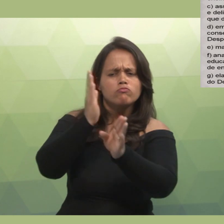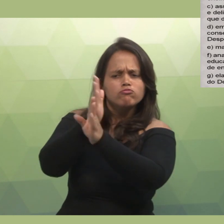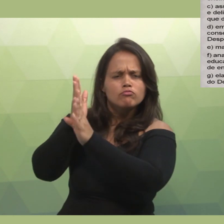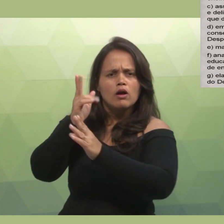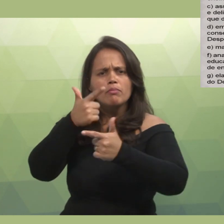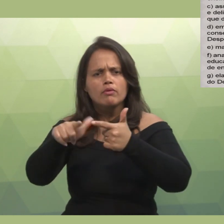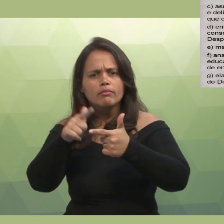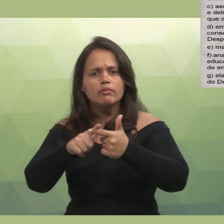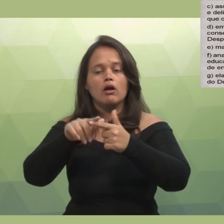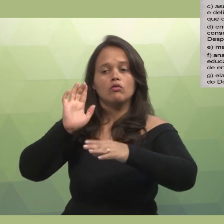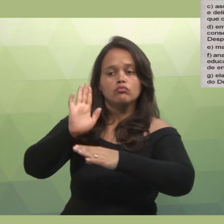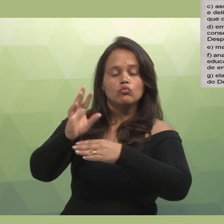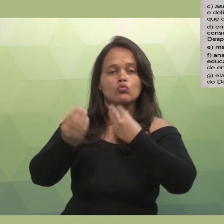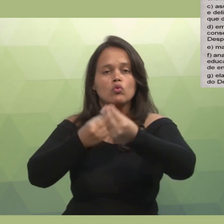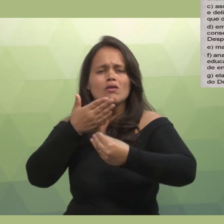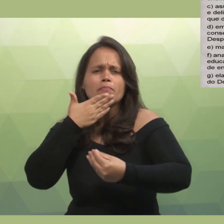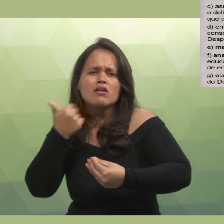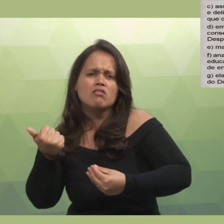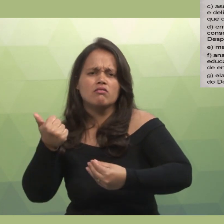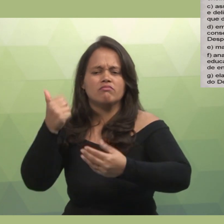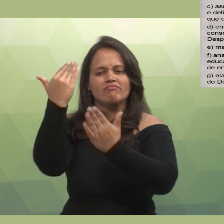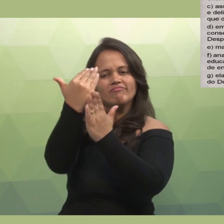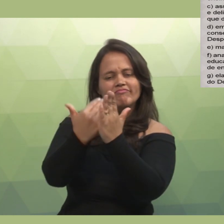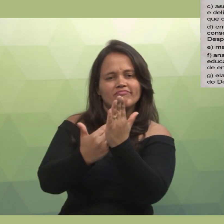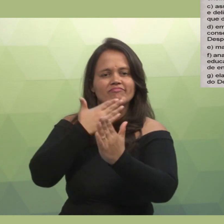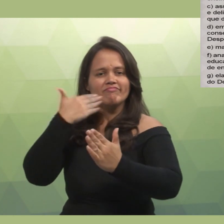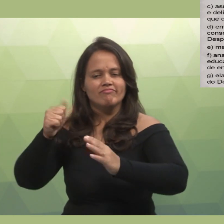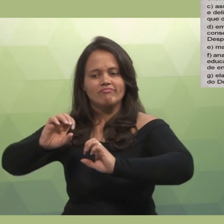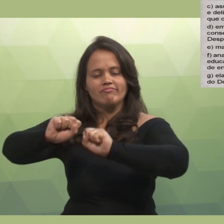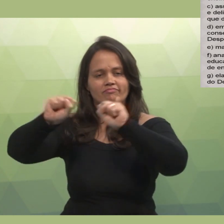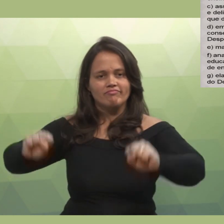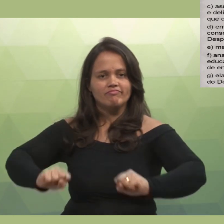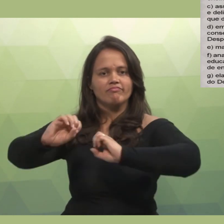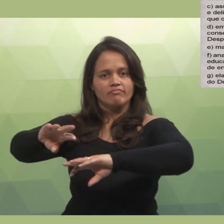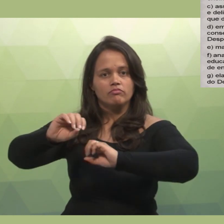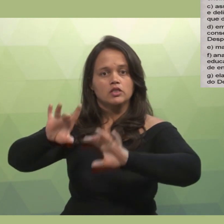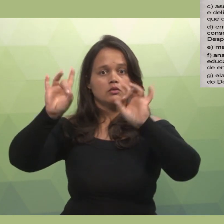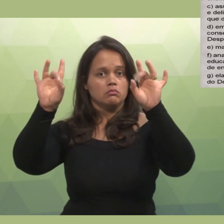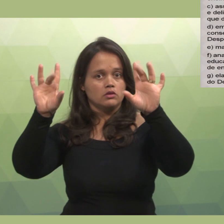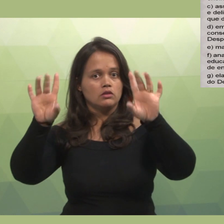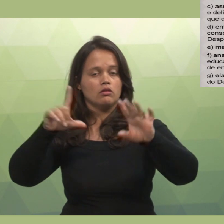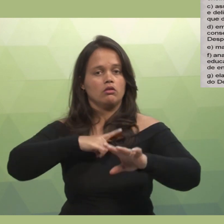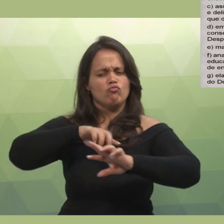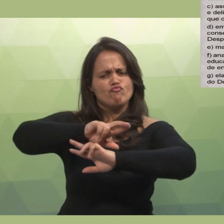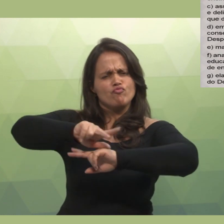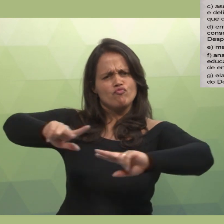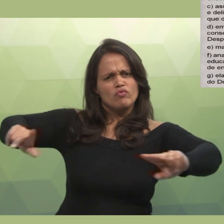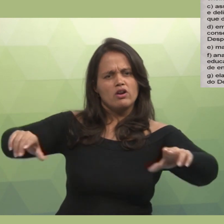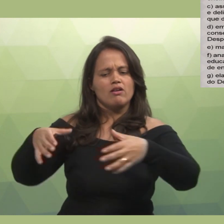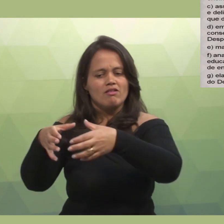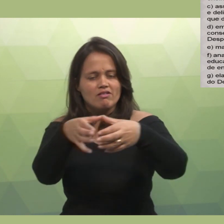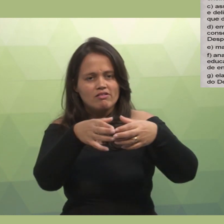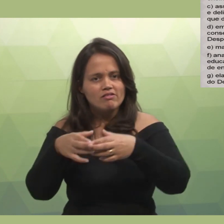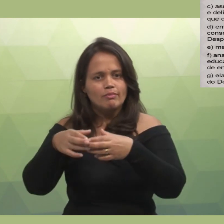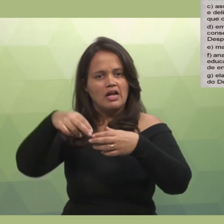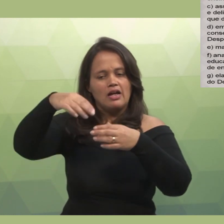ensino, especialmente no que diz respeito à integração dos seus diferentes níveis e